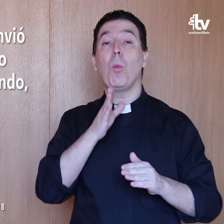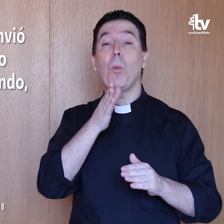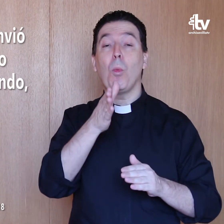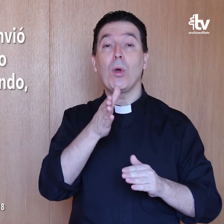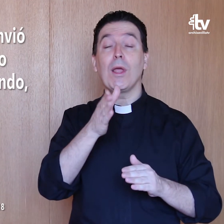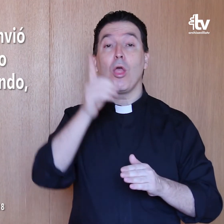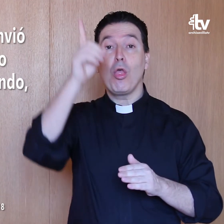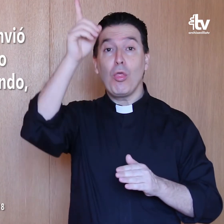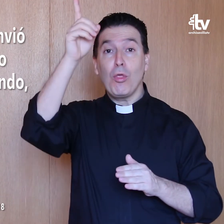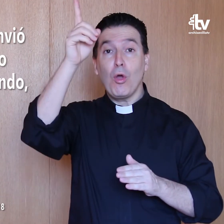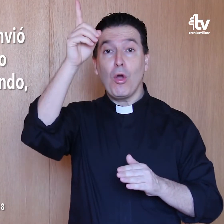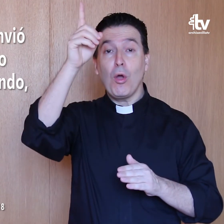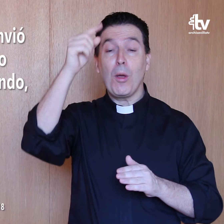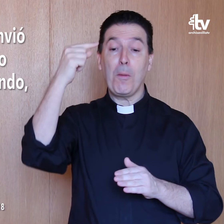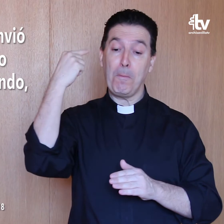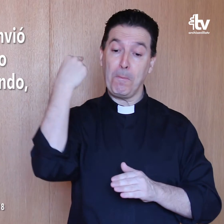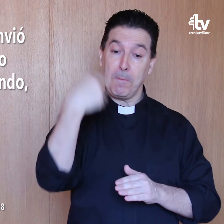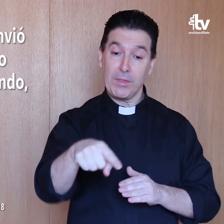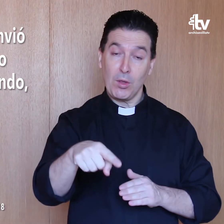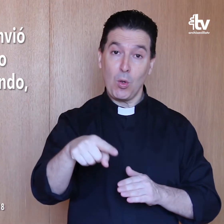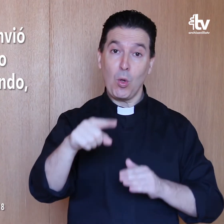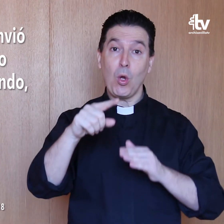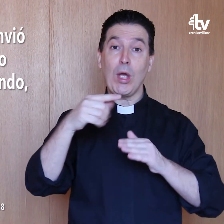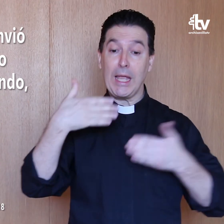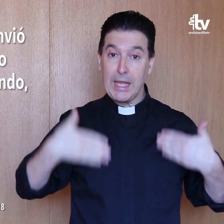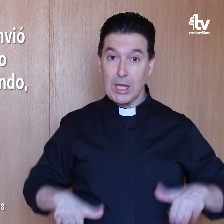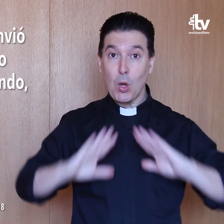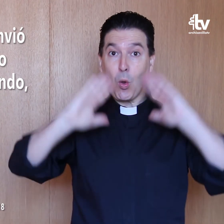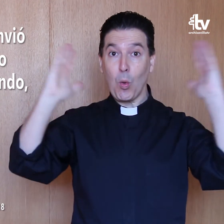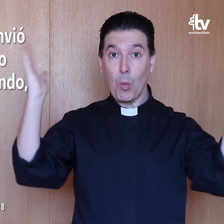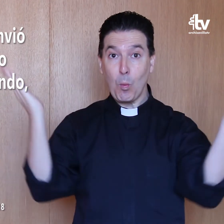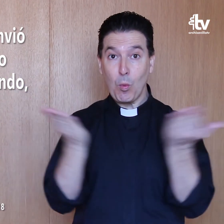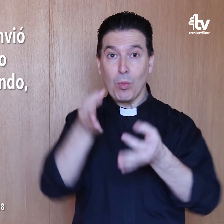Porque Dios no envió a su Hijo al mundo para juzgar al mundo,